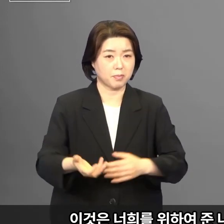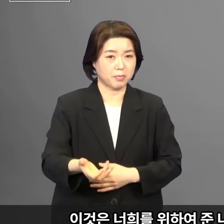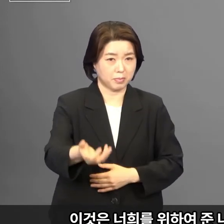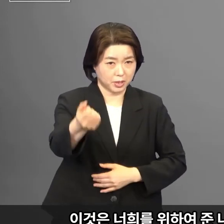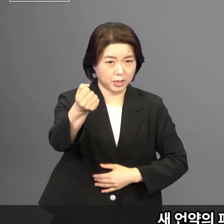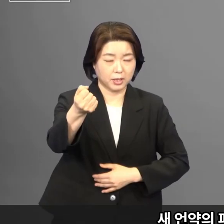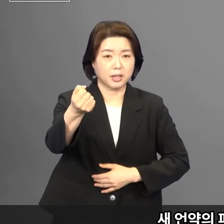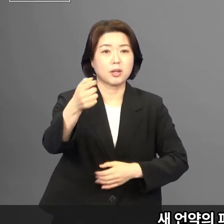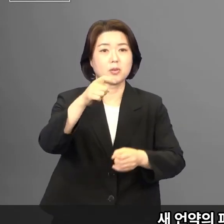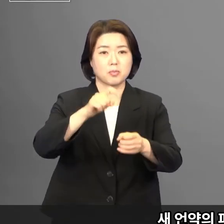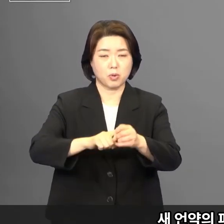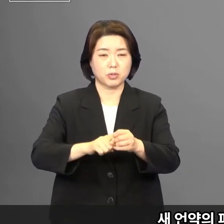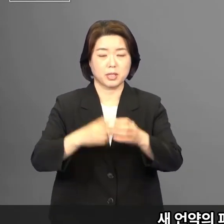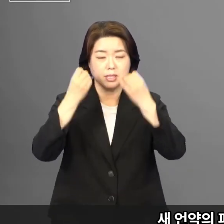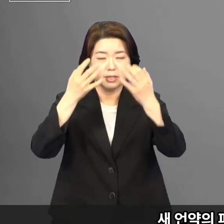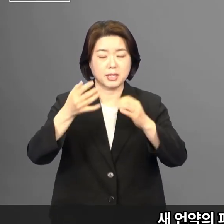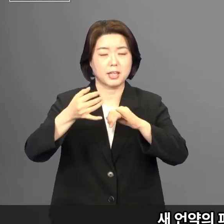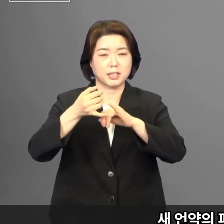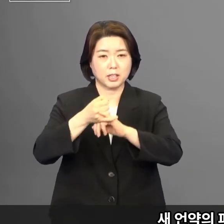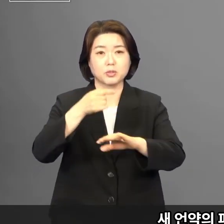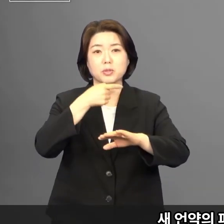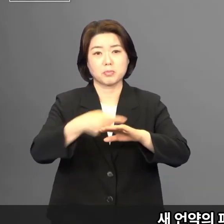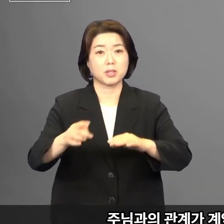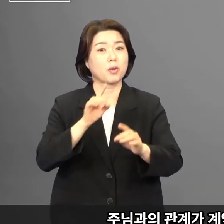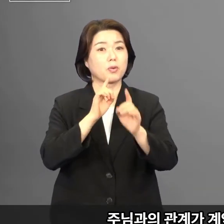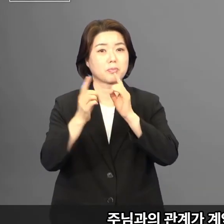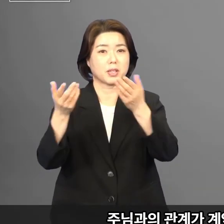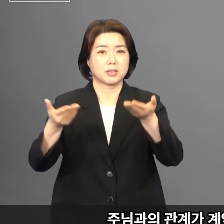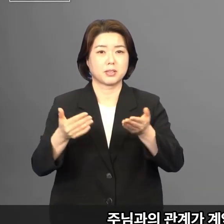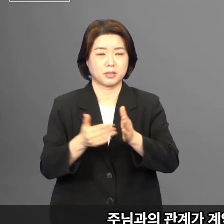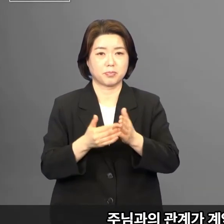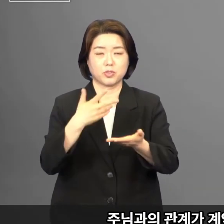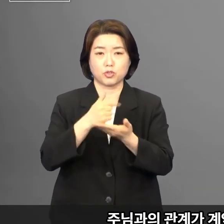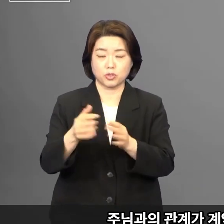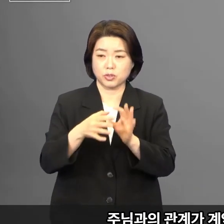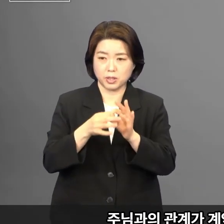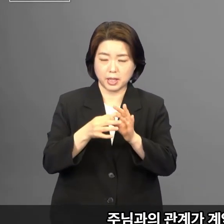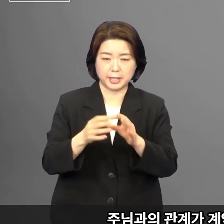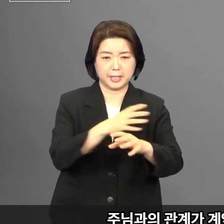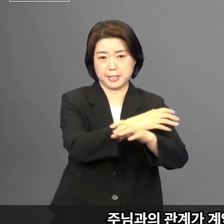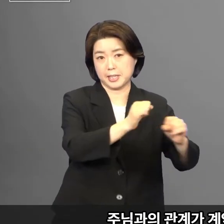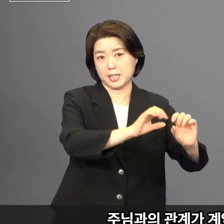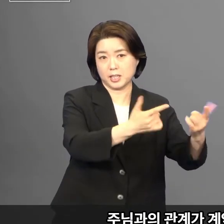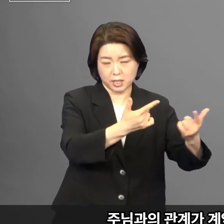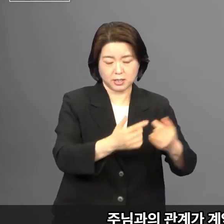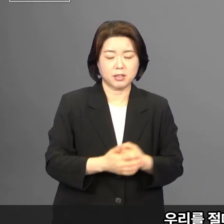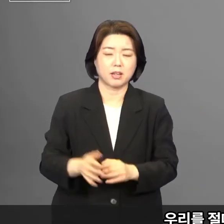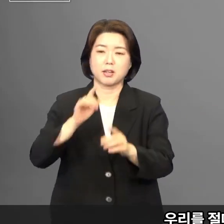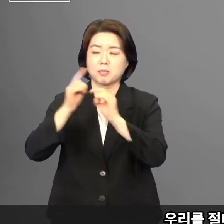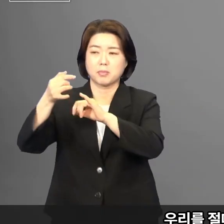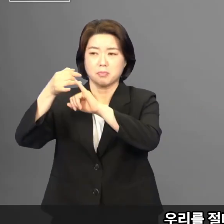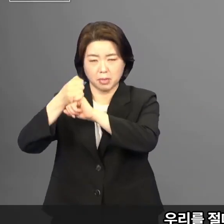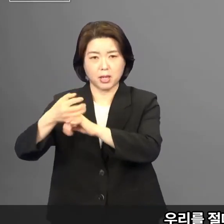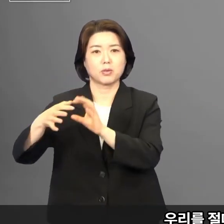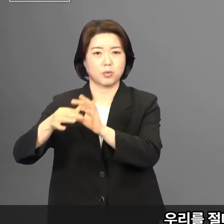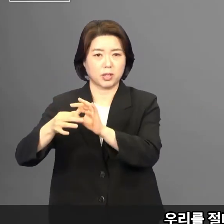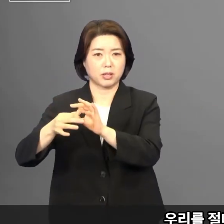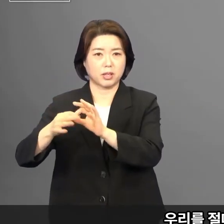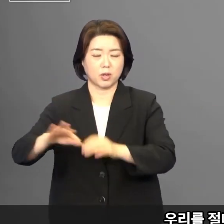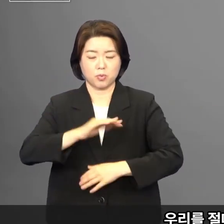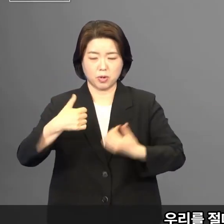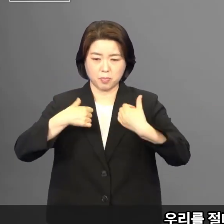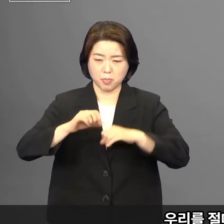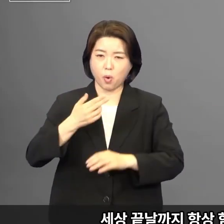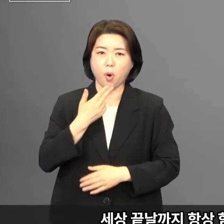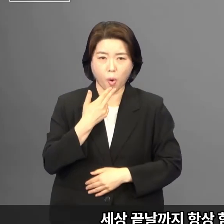하는 새 언약의 피라고 하셨습니다. 주님과의 관계가 계약 관계 아니라 언약의 관계, 우리를 절대